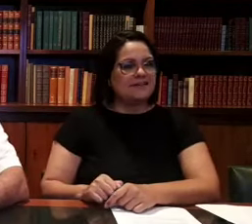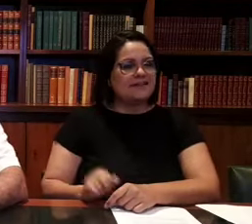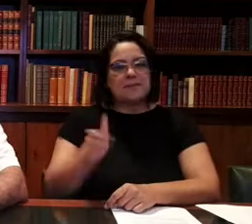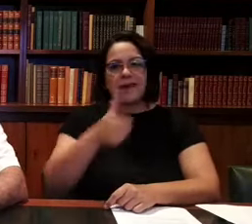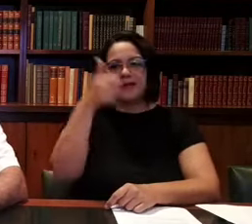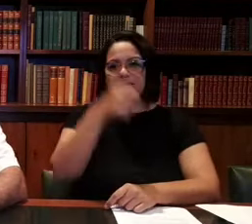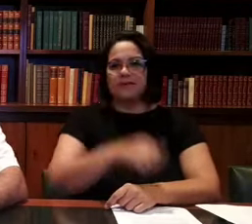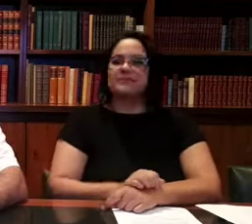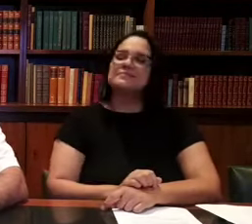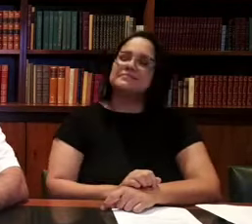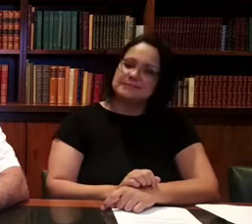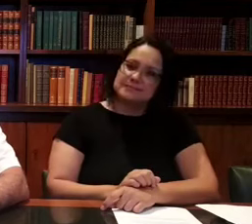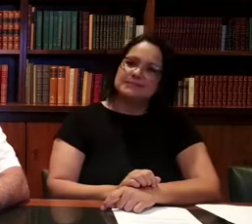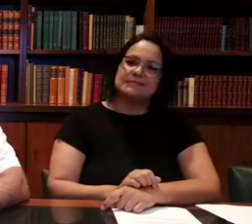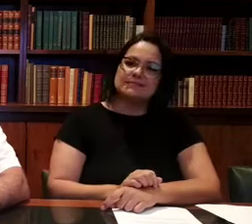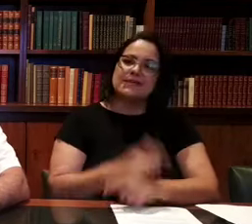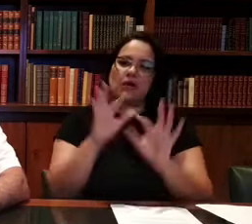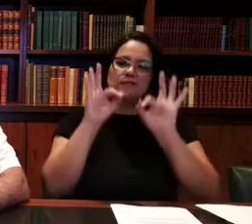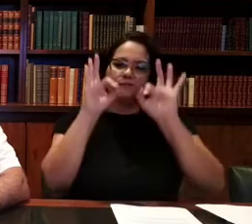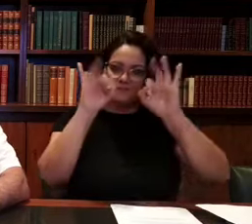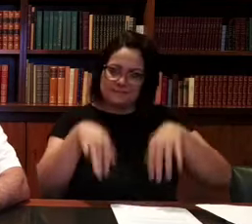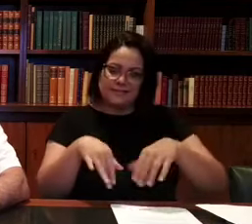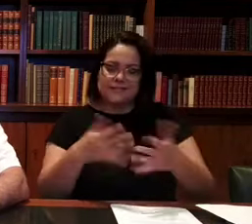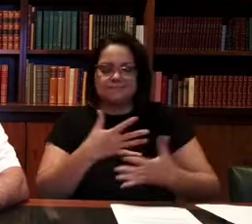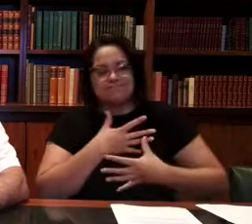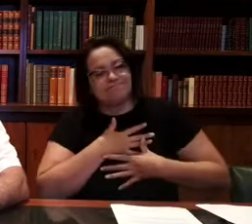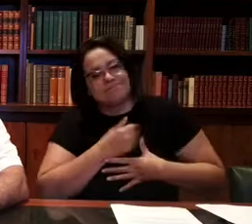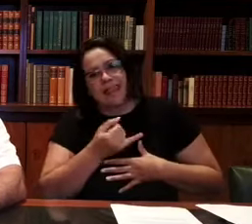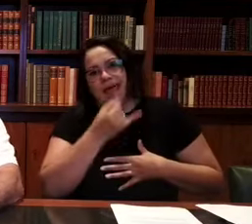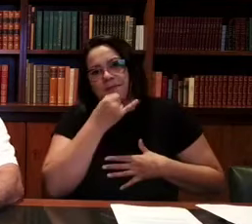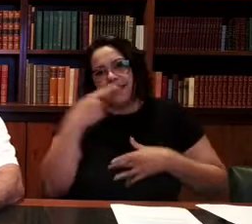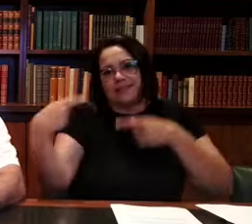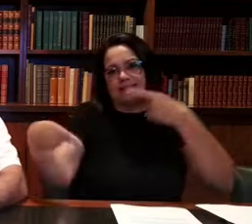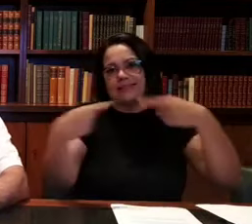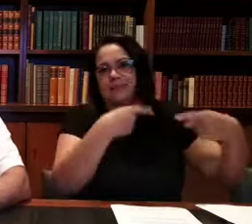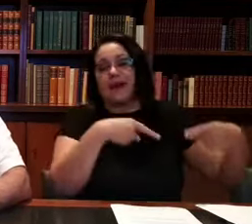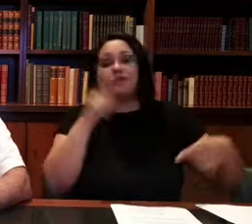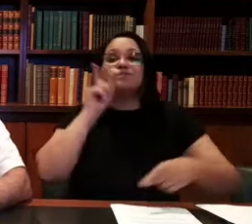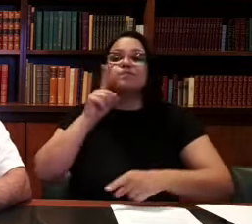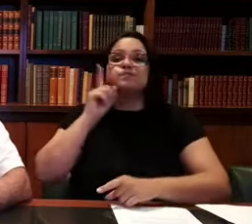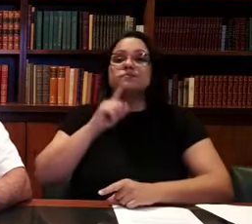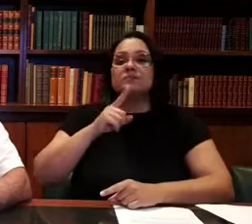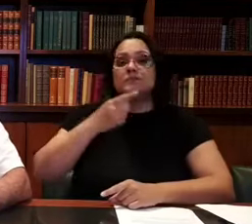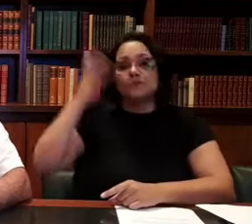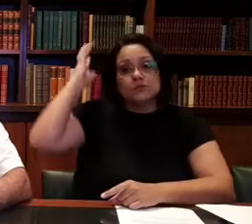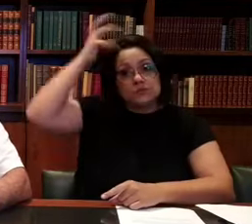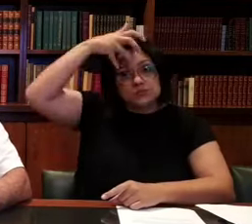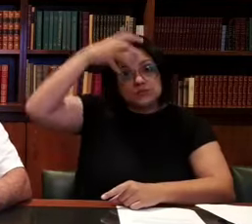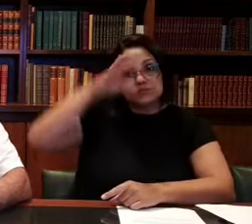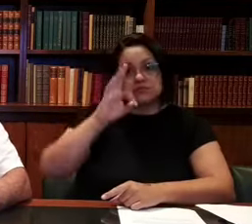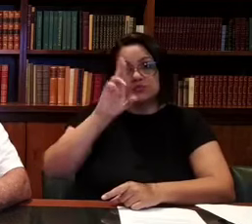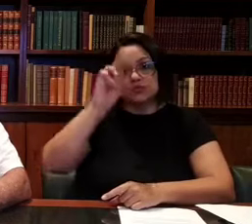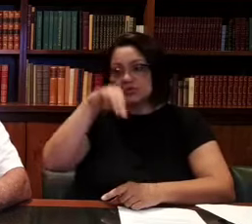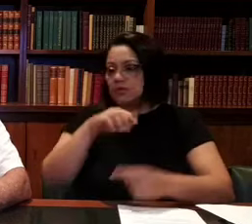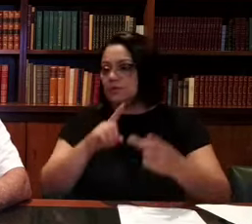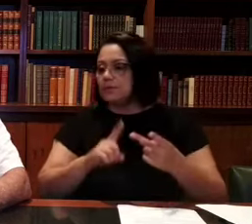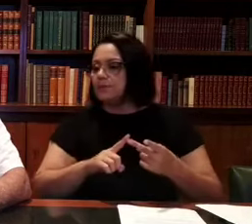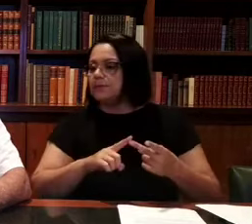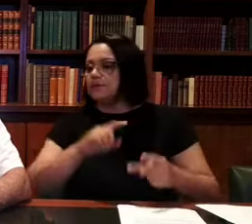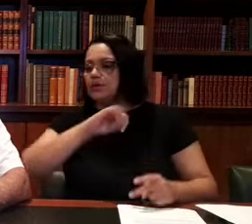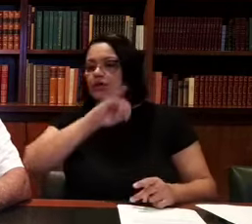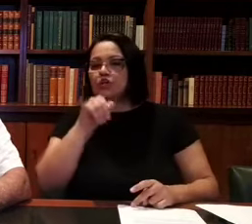só tô terminando aqui aqui aqui do debate Estados Unidos Joe